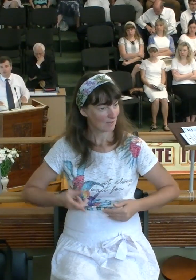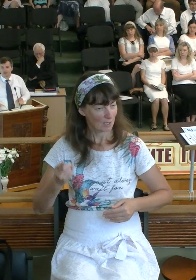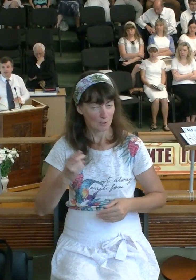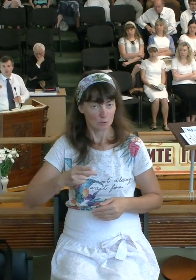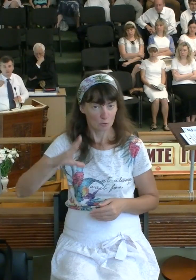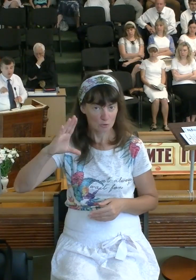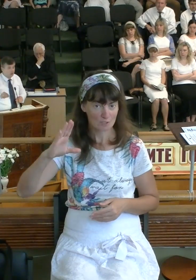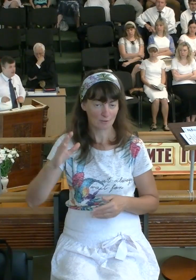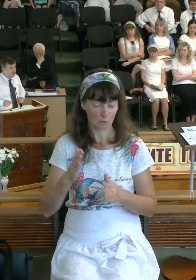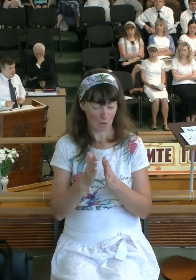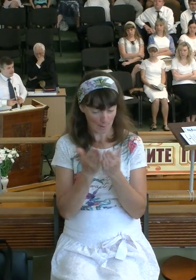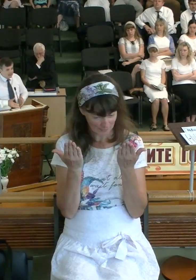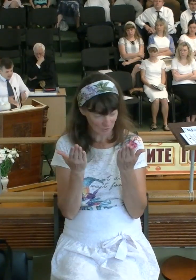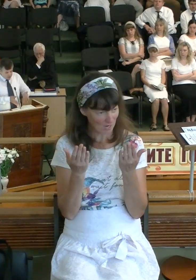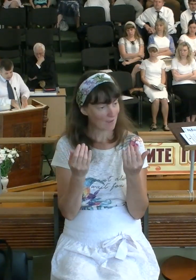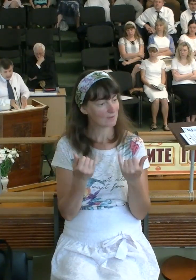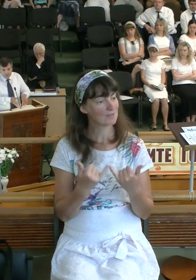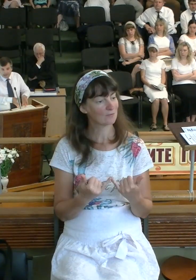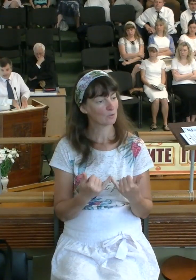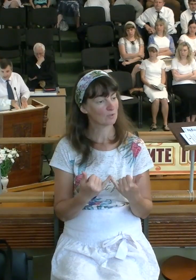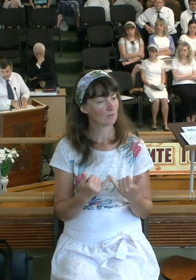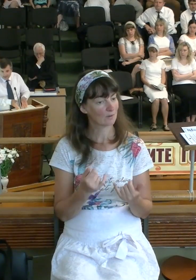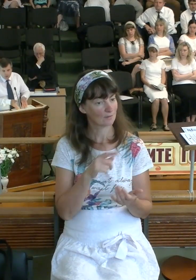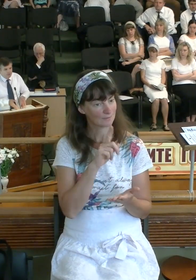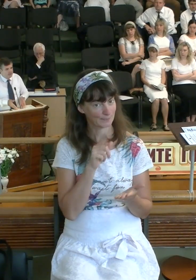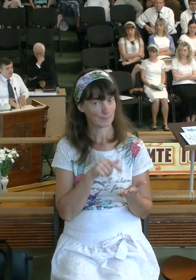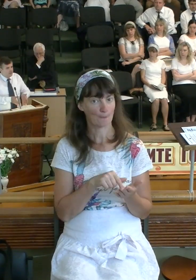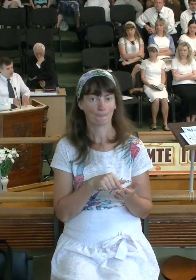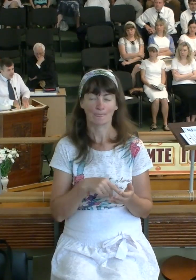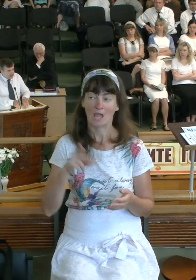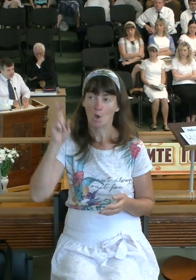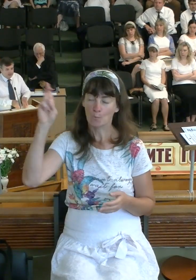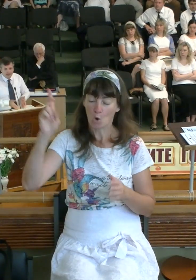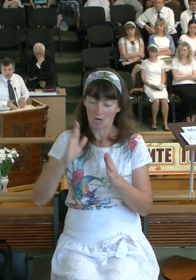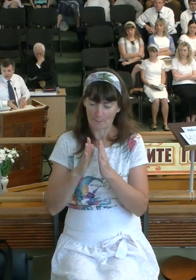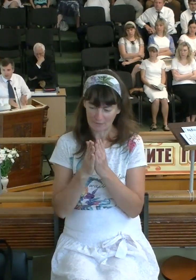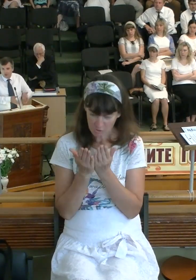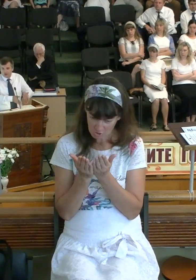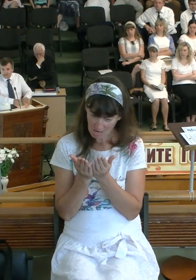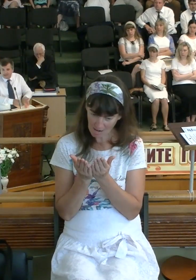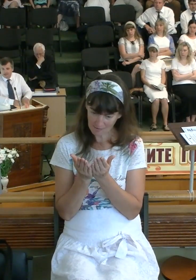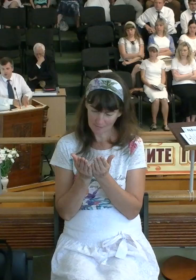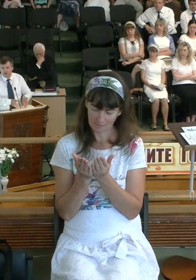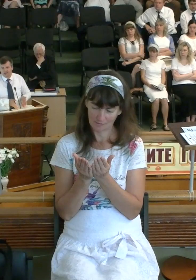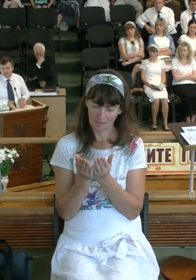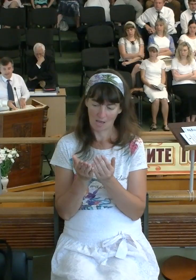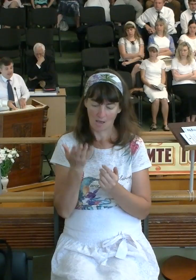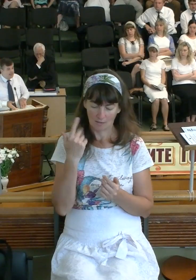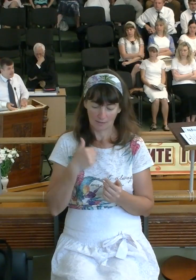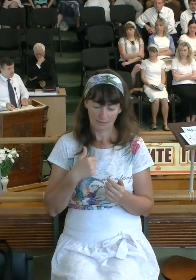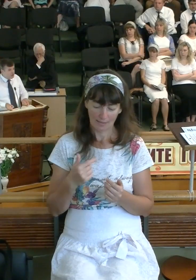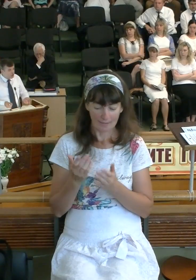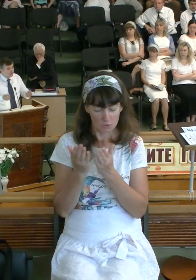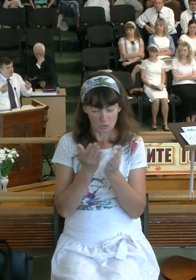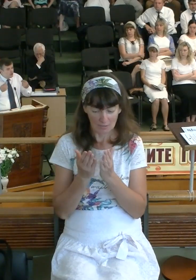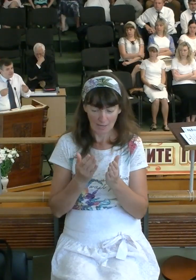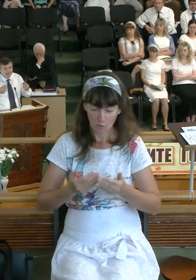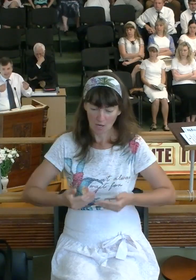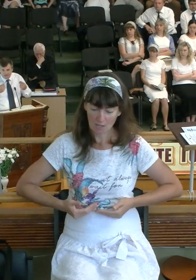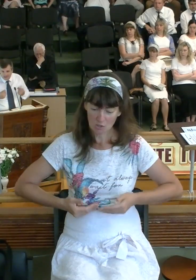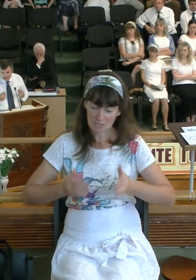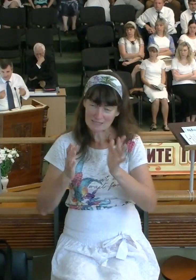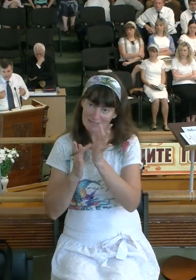Святой производит эту работу? Когда я читаю Писание, Бог меня обличает, когда я читаю жизнь Иисуса Христа и вижу